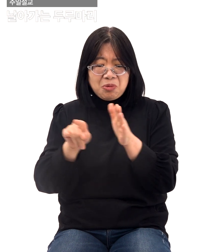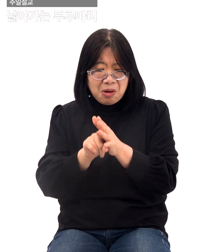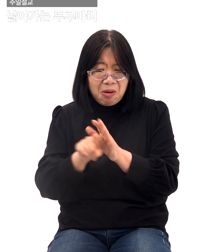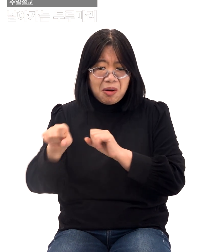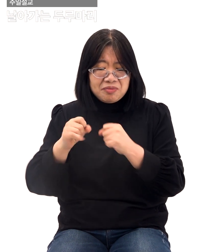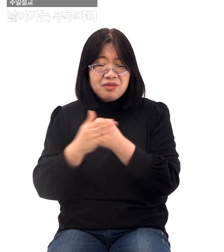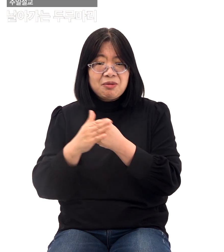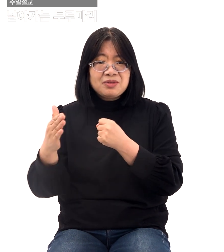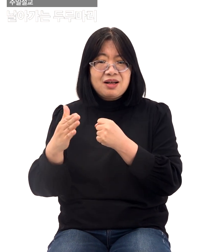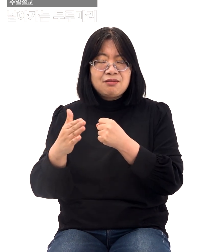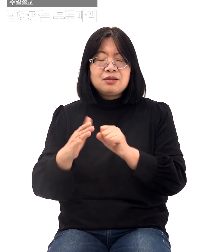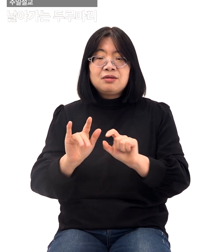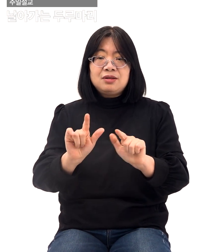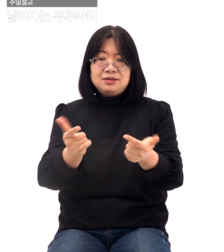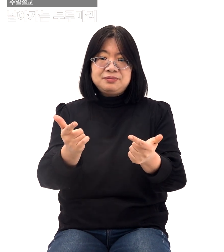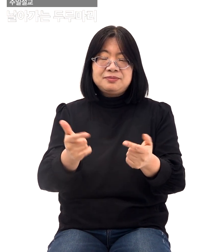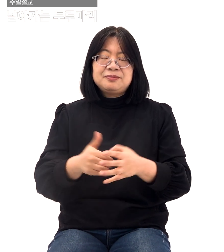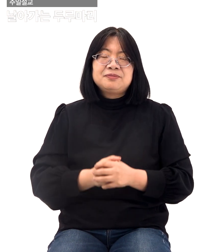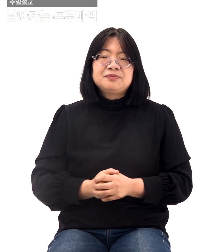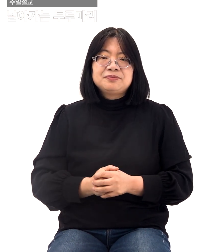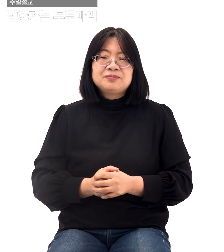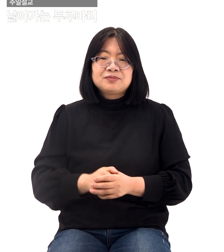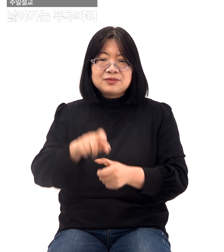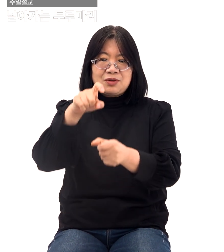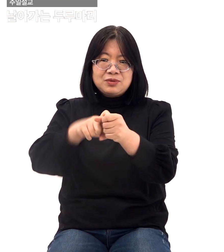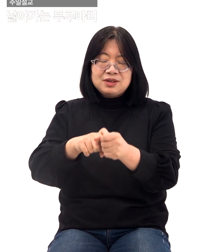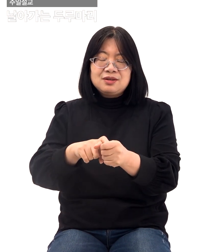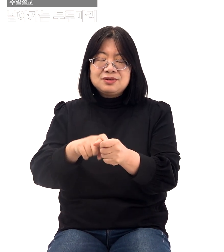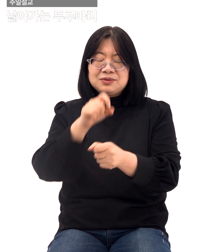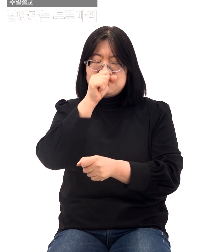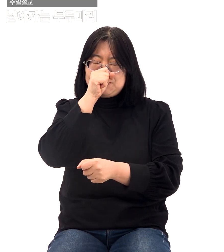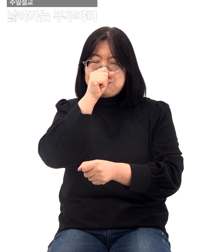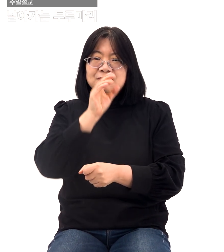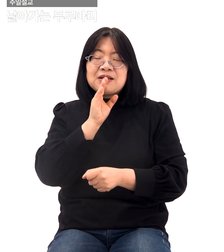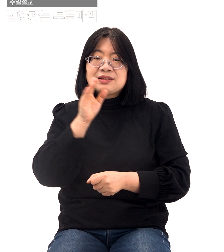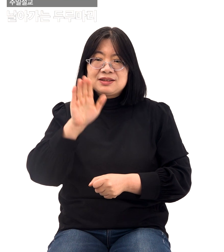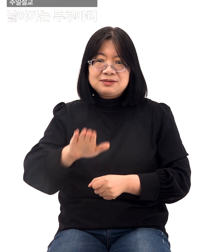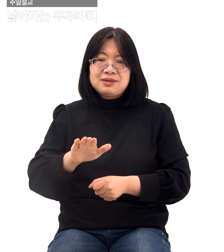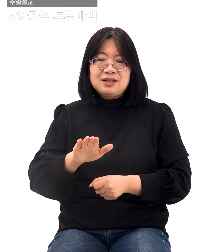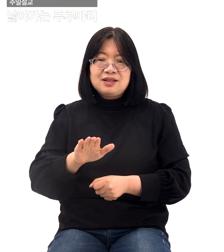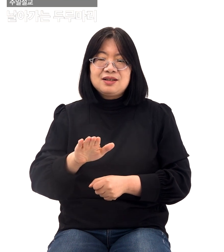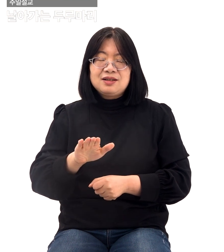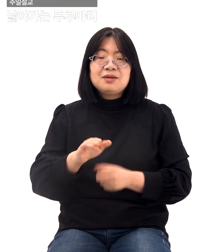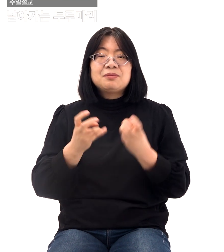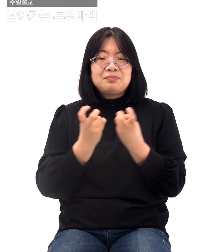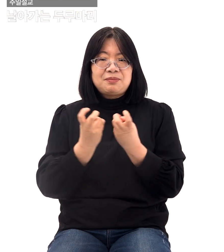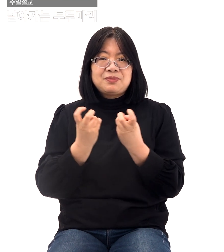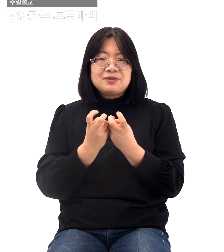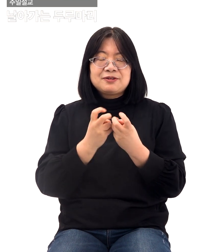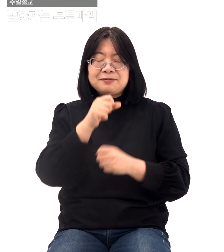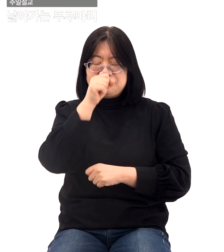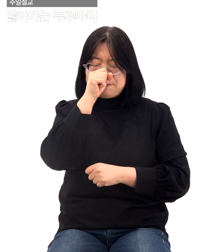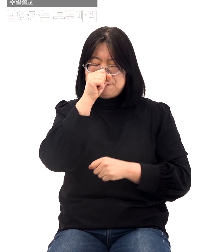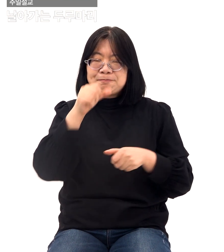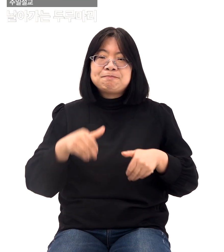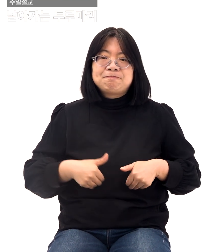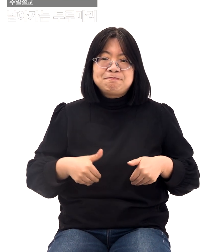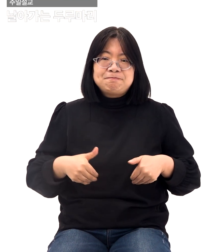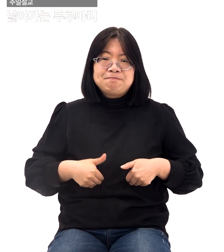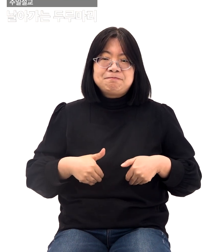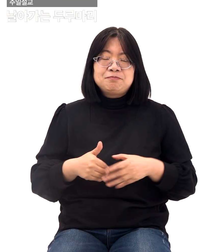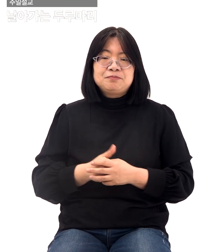건데 아니요. 목적도 선해야 되지만 뭣도 선해야 돼요? 방법도 선해야